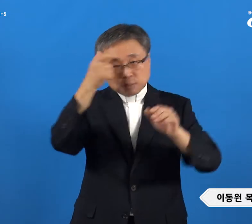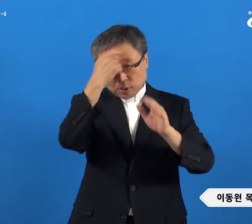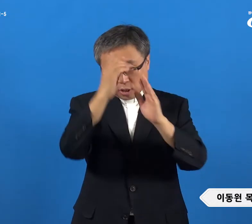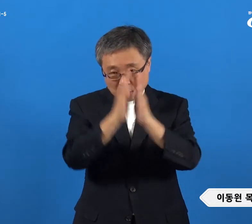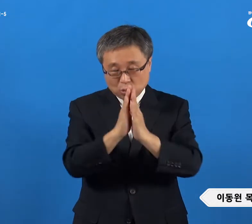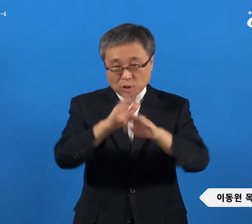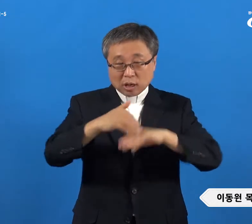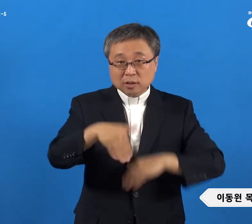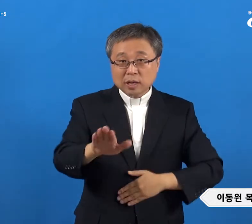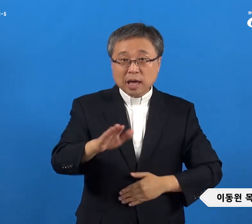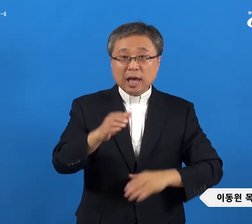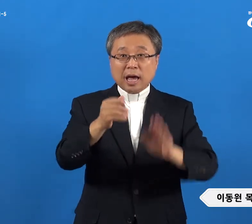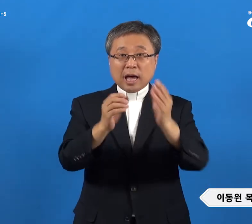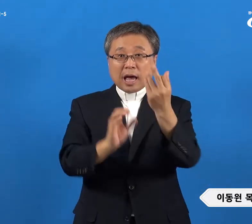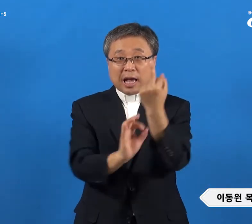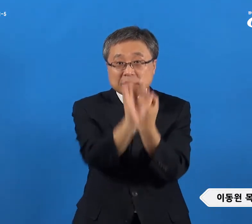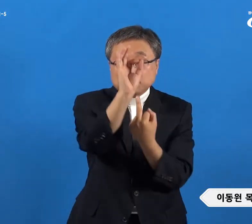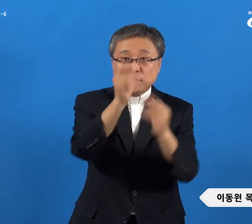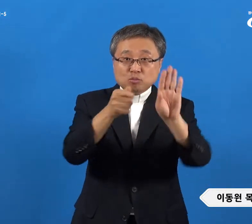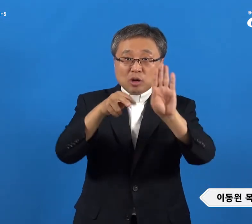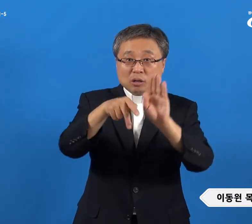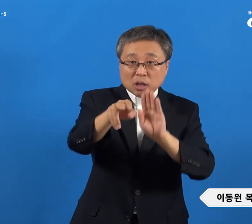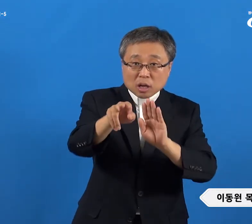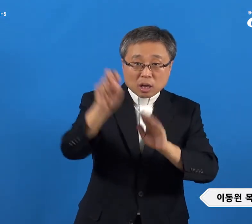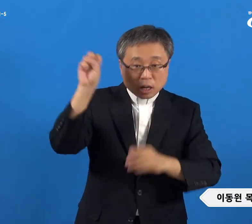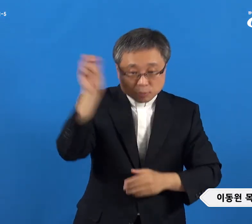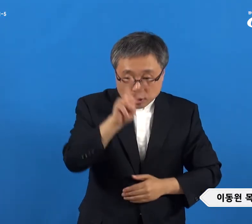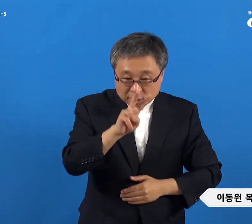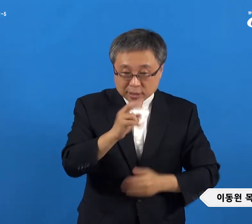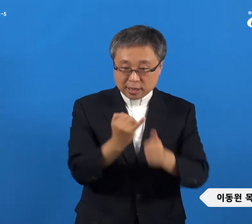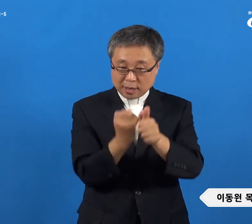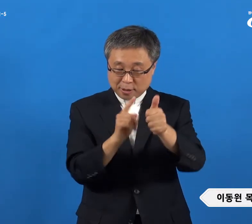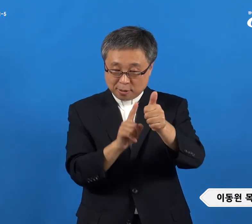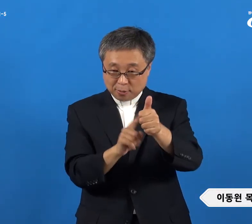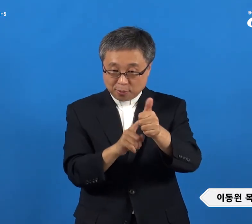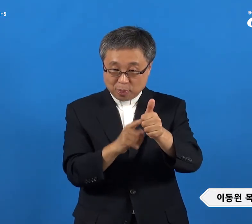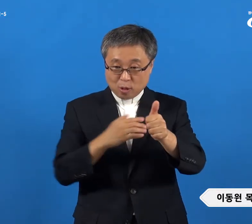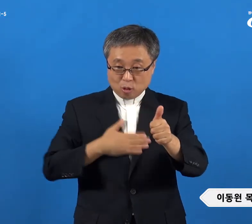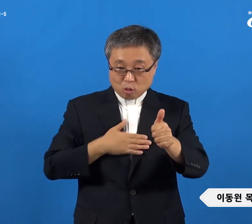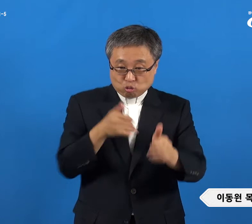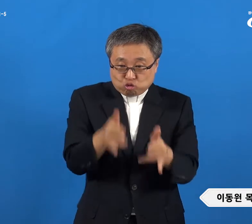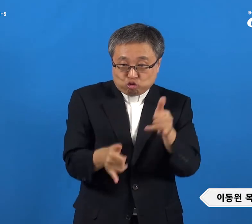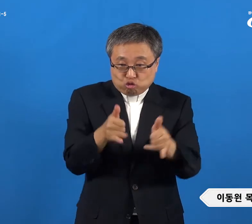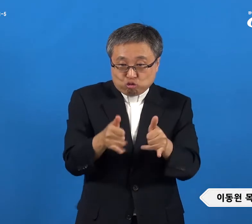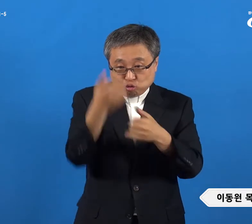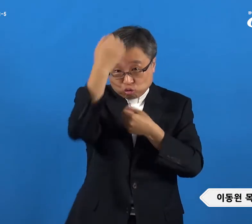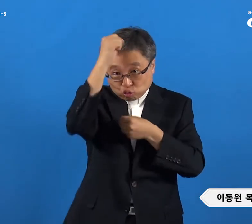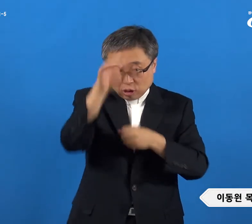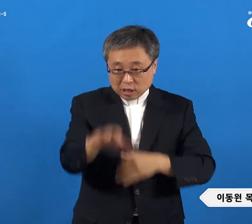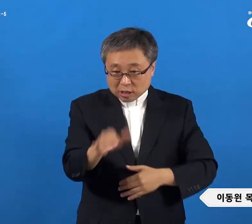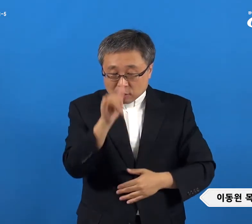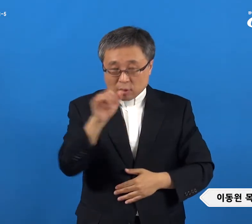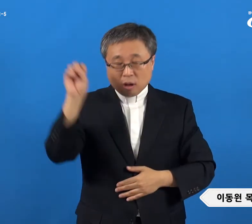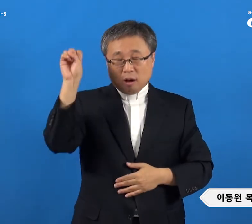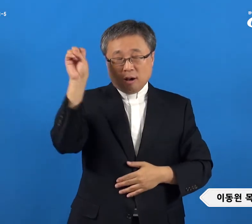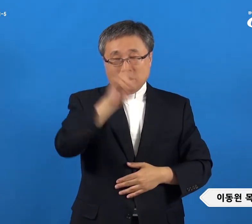아침에 현관을 빠져나가는데 갑자기 남편의 현관 앞에 구두가 눈에 띄었어요. 갑자기 성령의